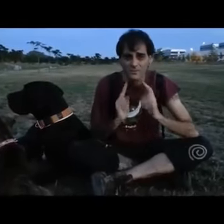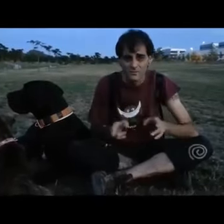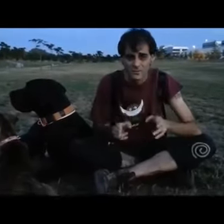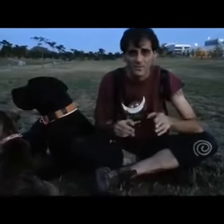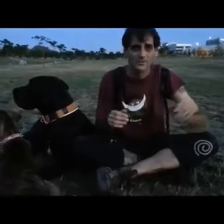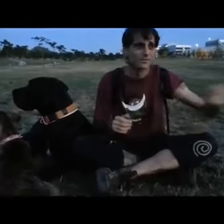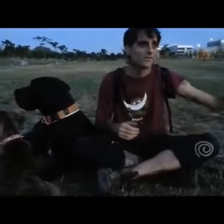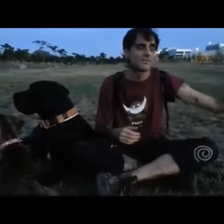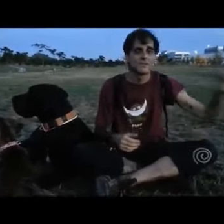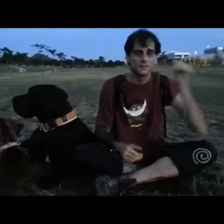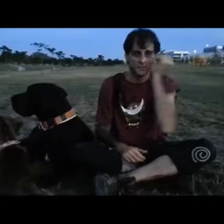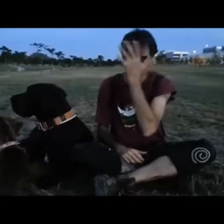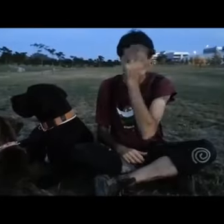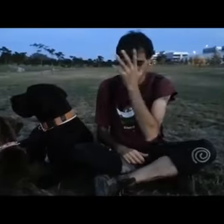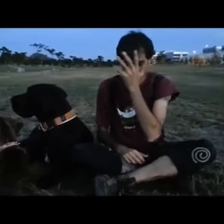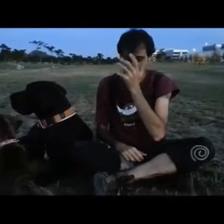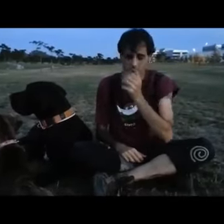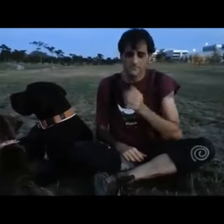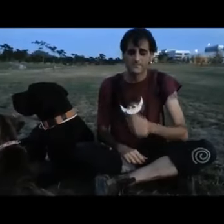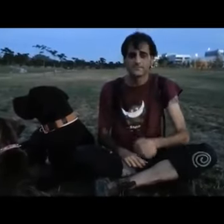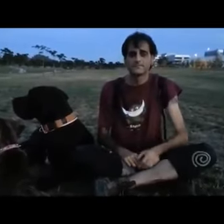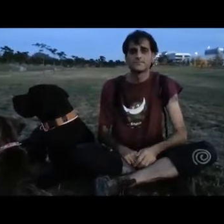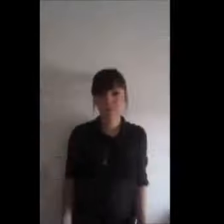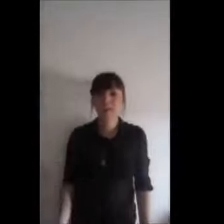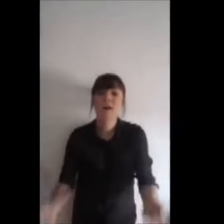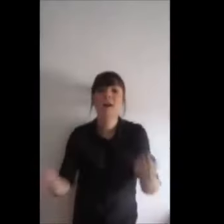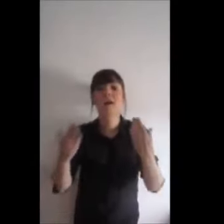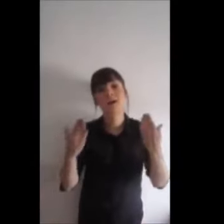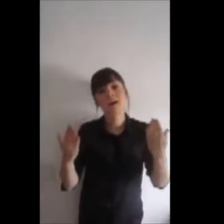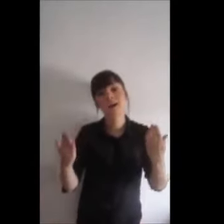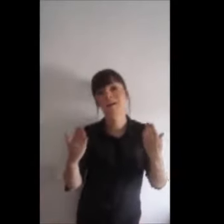Víctima de su miedo, del fracaso, de sus celos